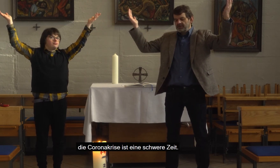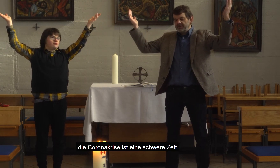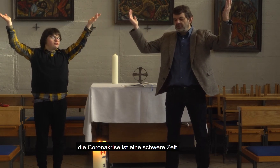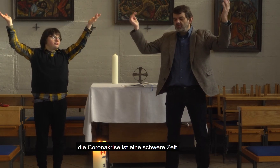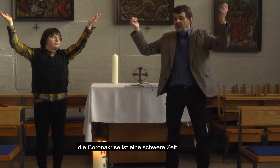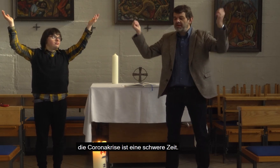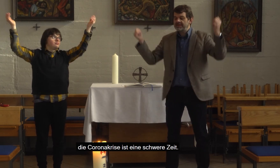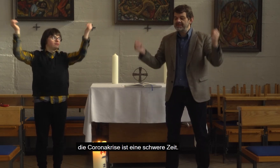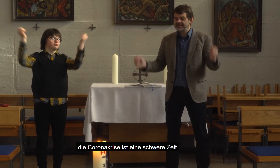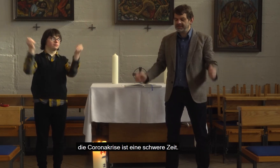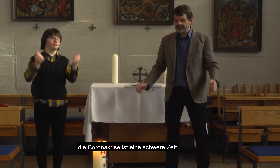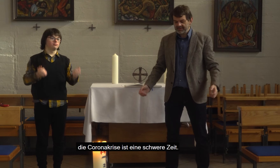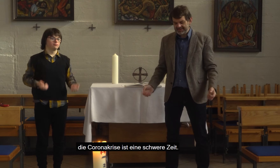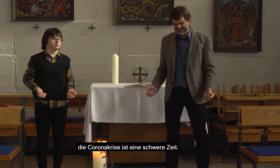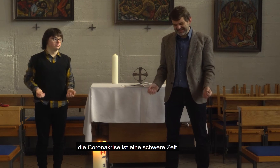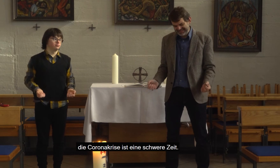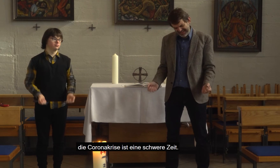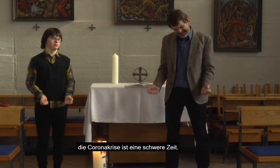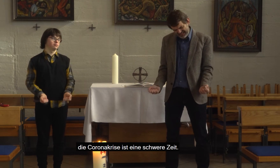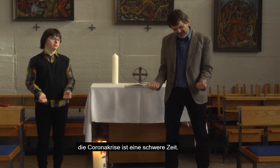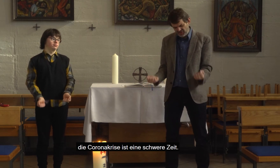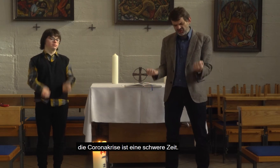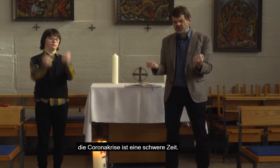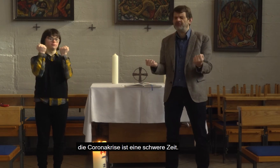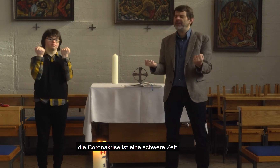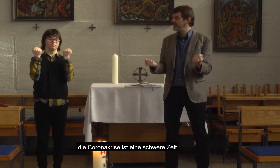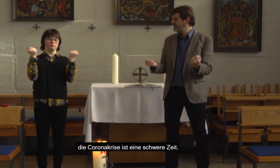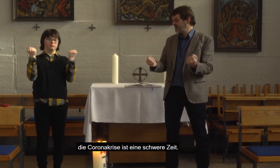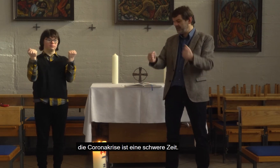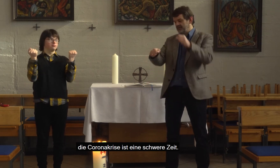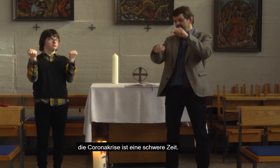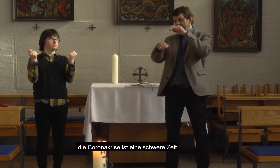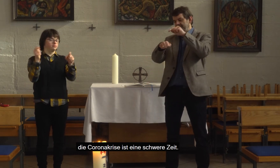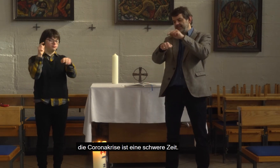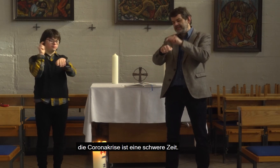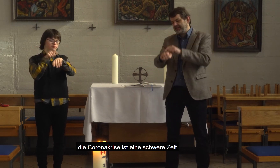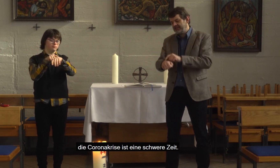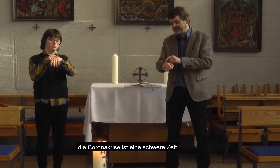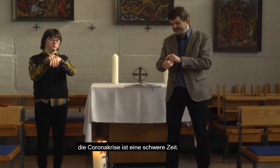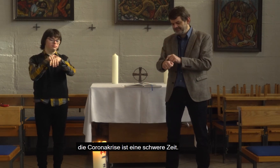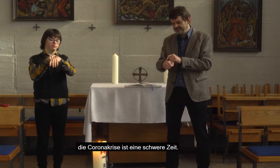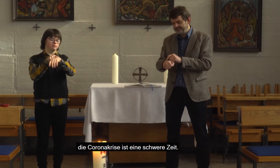die Corona-Krise ist eine schwere Zeit.